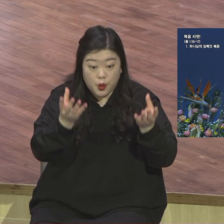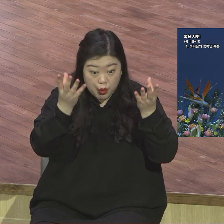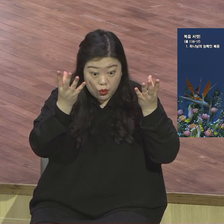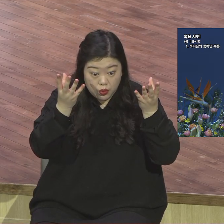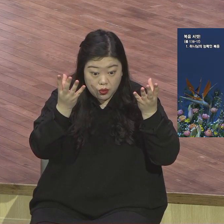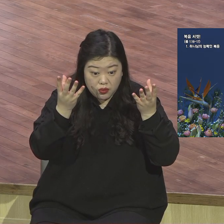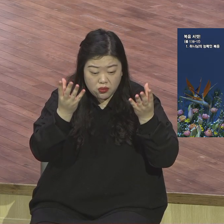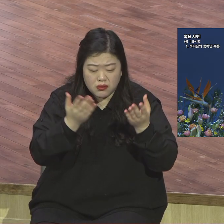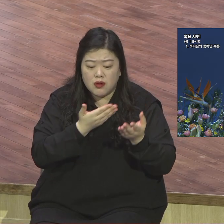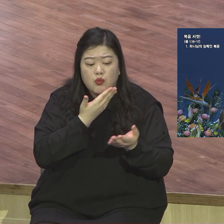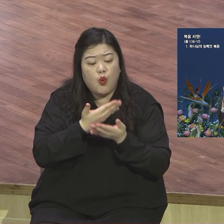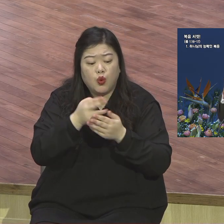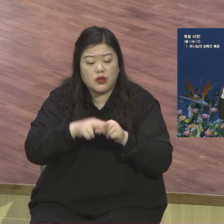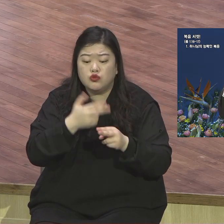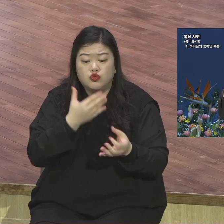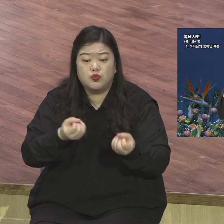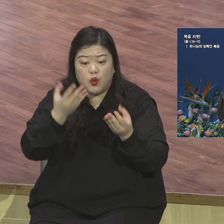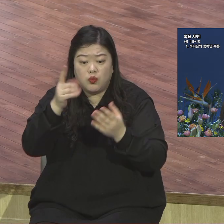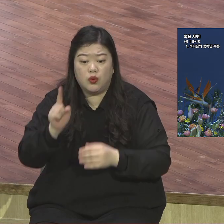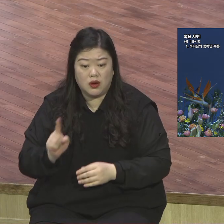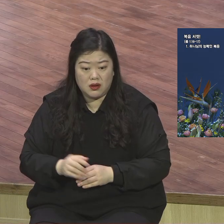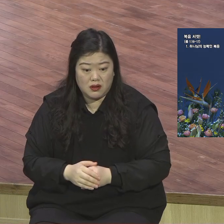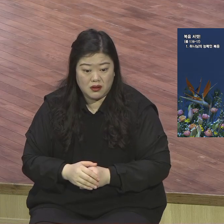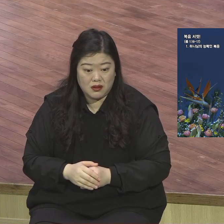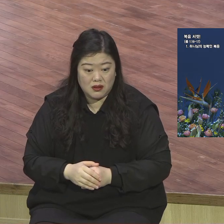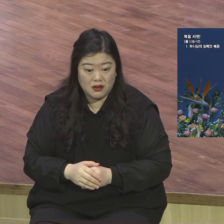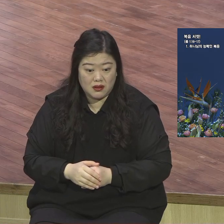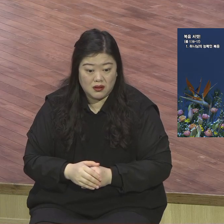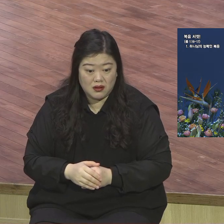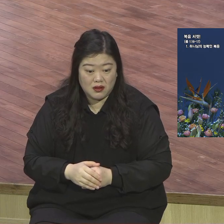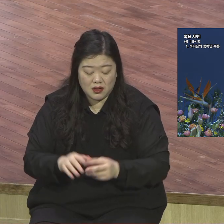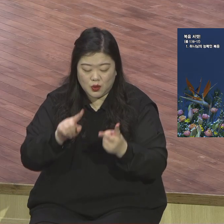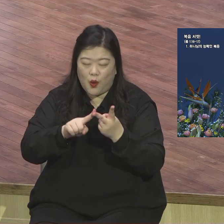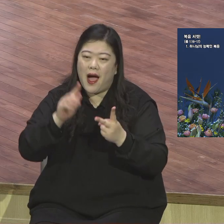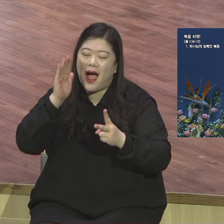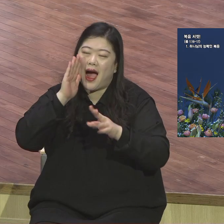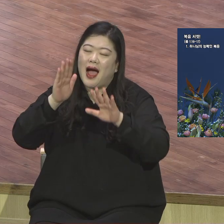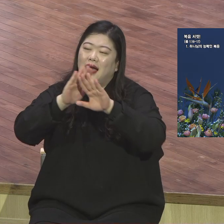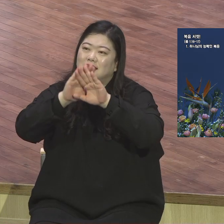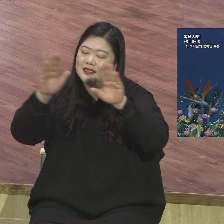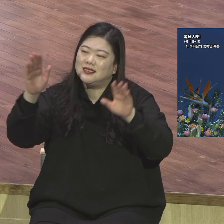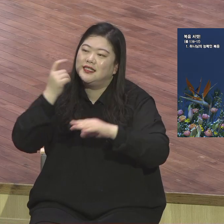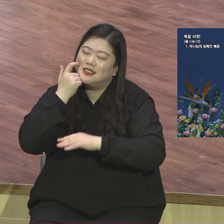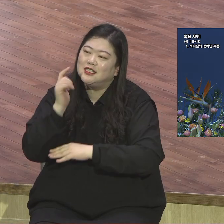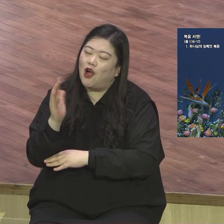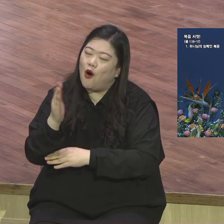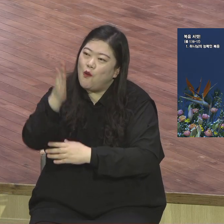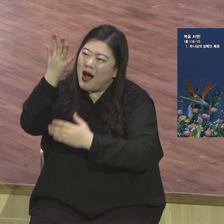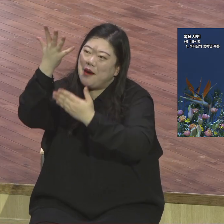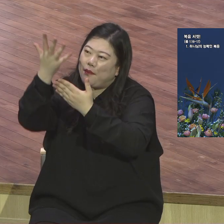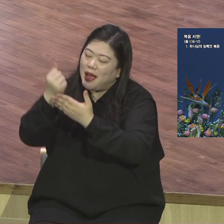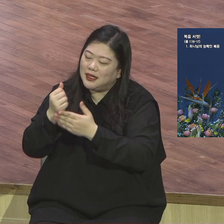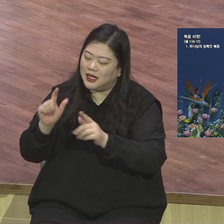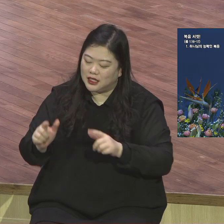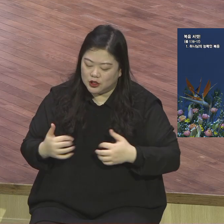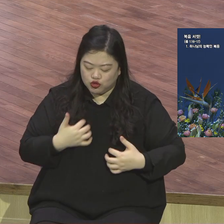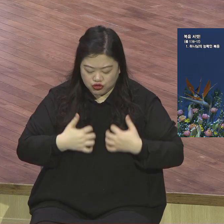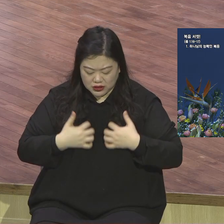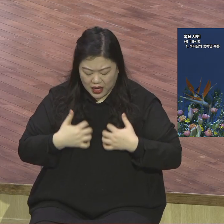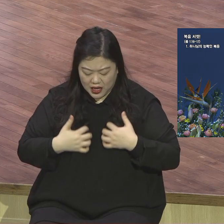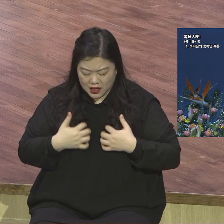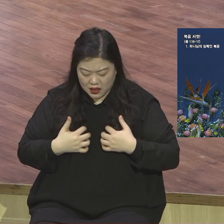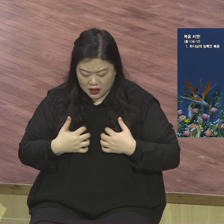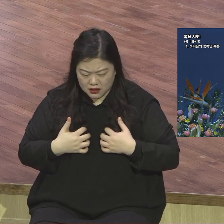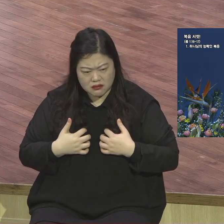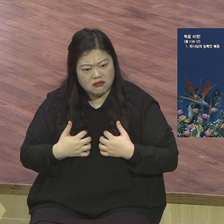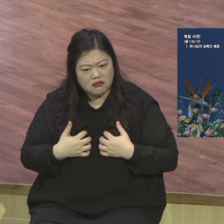찬양하잖아요. 하늘의 영광을 내 땅에 누린다. 보좌의 축복을 내가 이 땅에 살지 말아 누린다. 나의